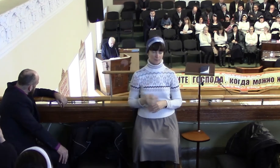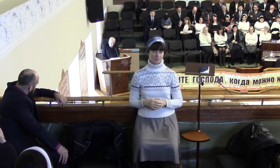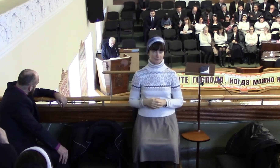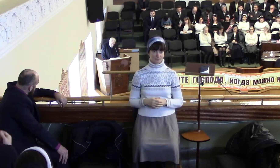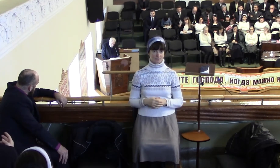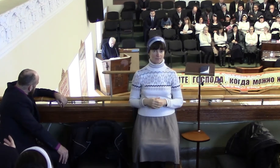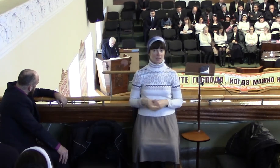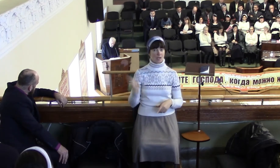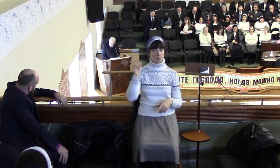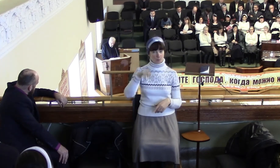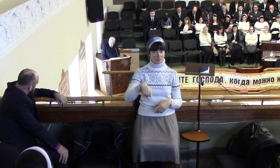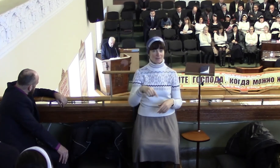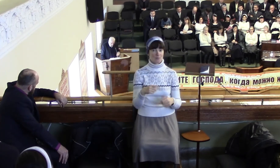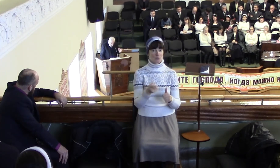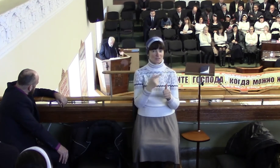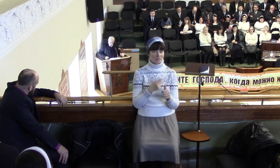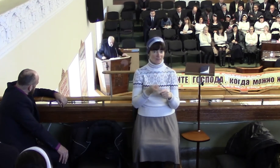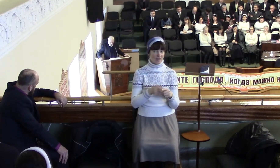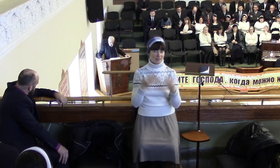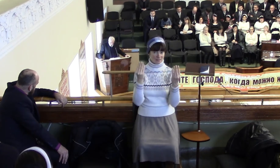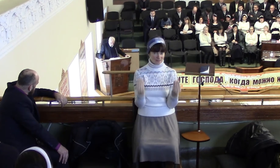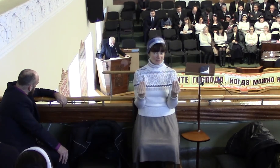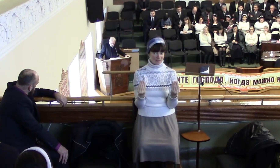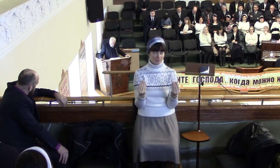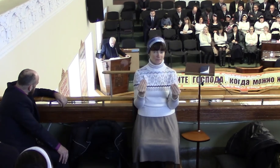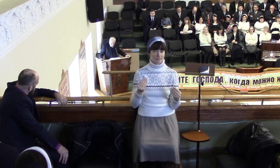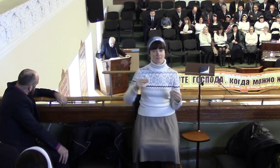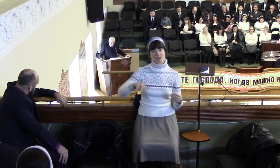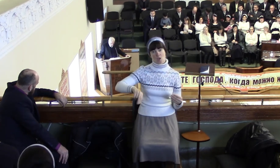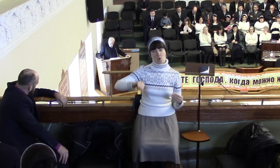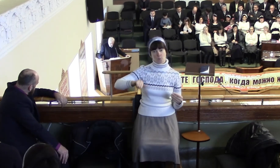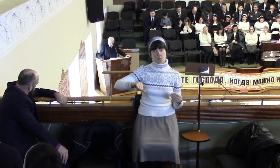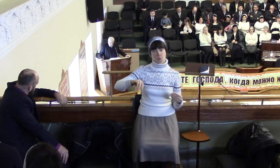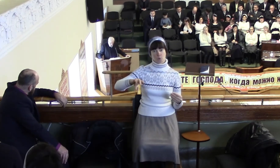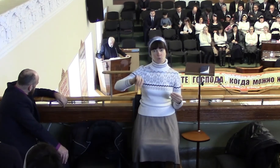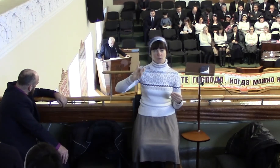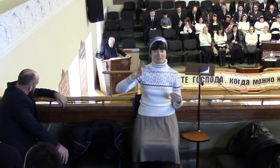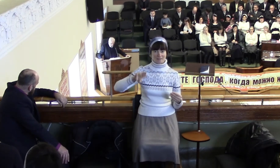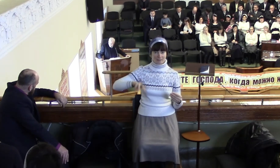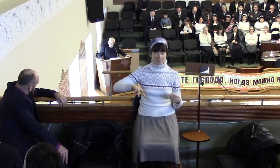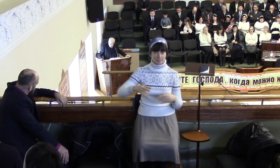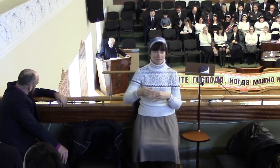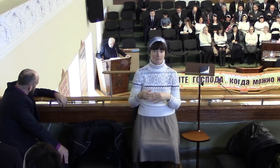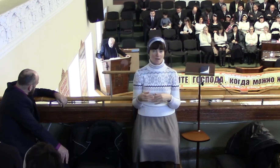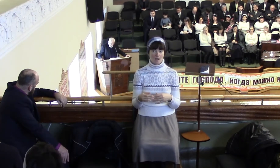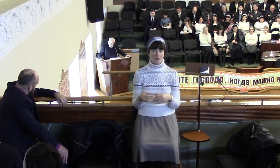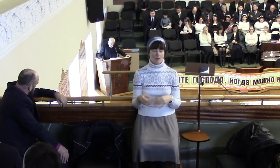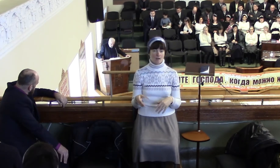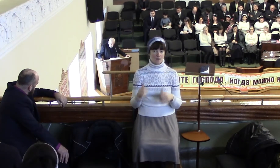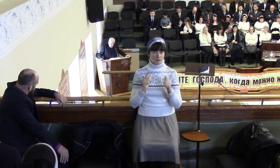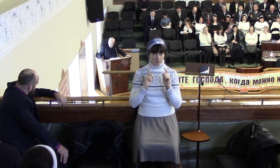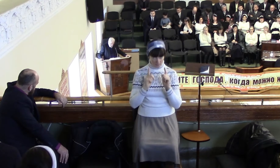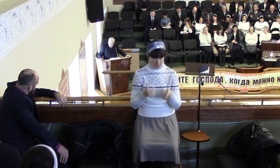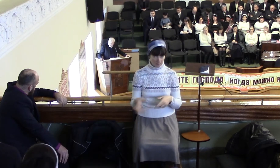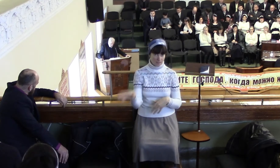стих. Потому и назвали эти дни, два дня, Пурим, под именем Пур. Поэтому согласно со всеми словами сего